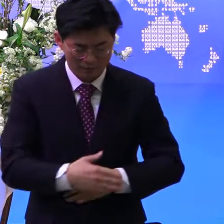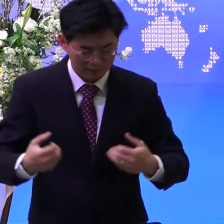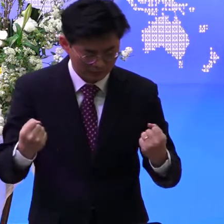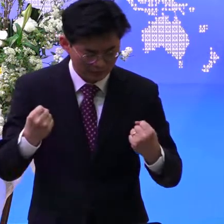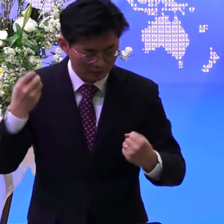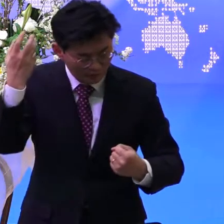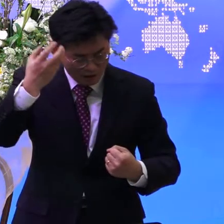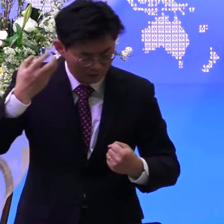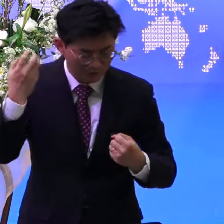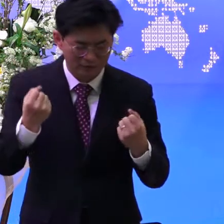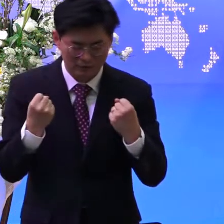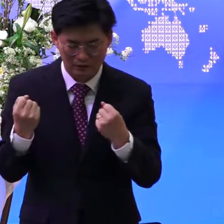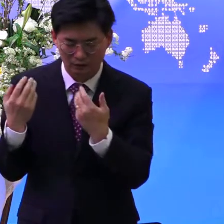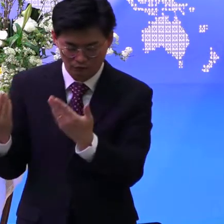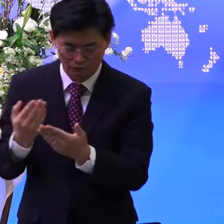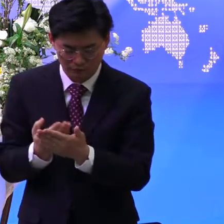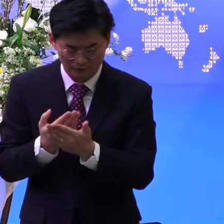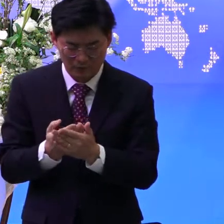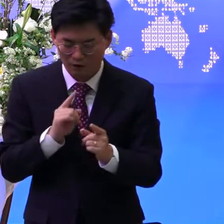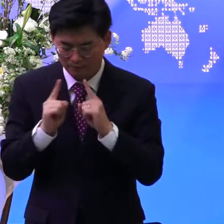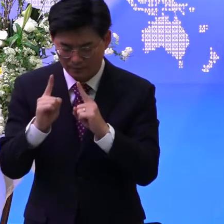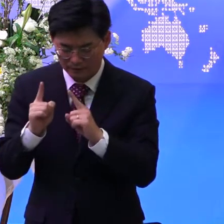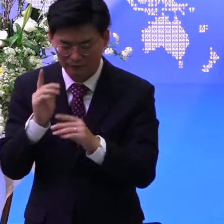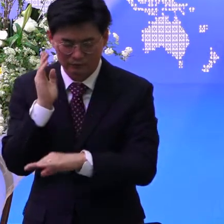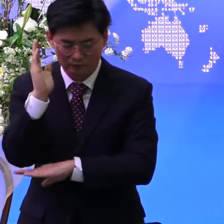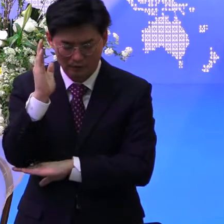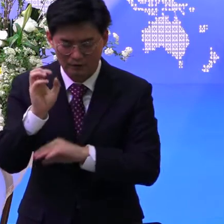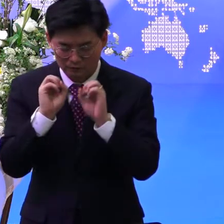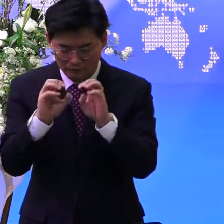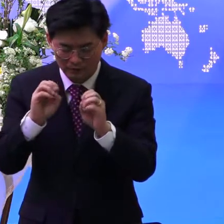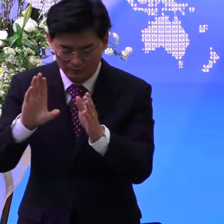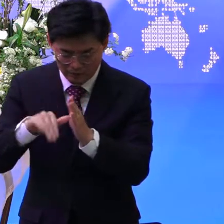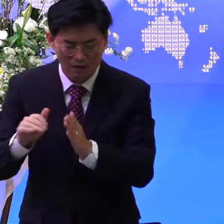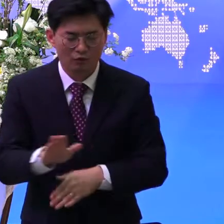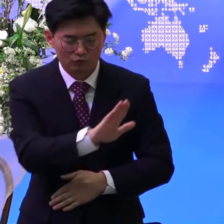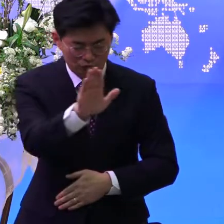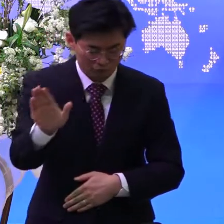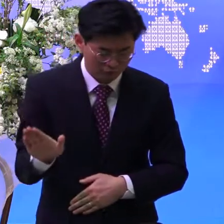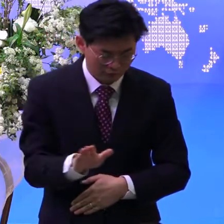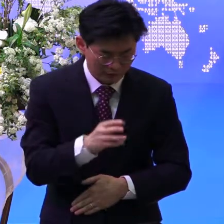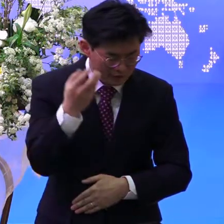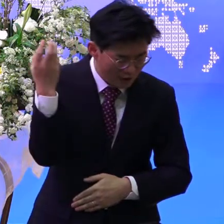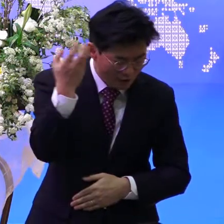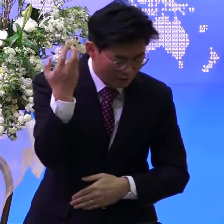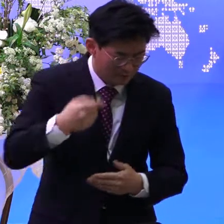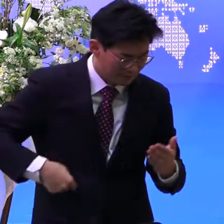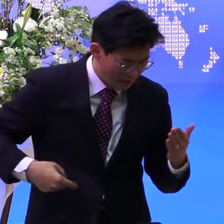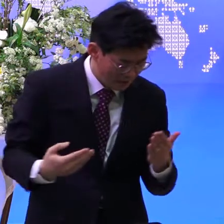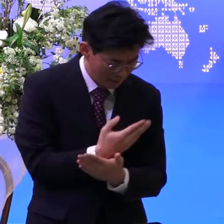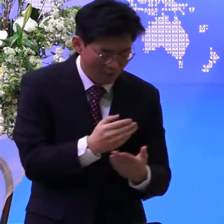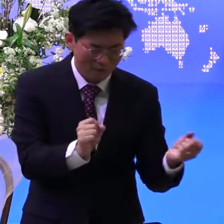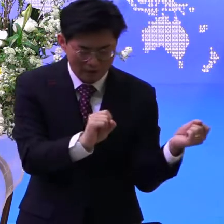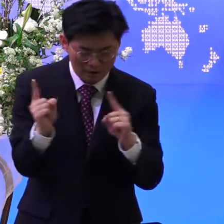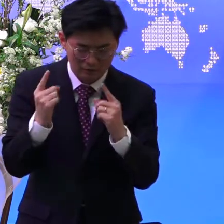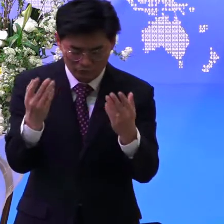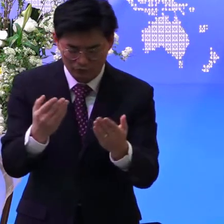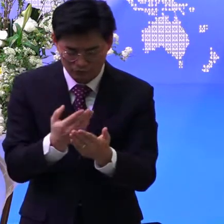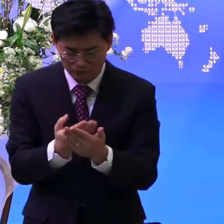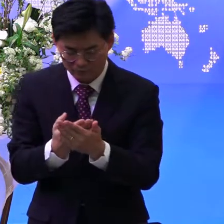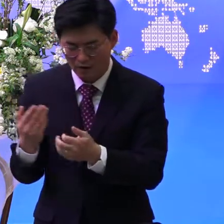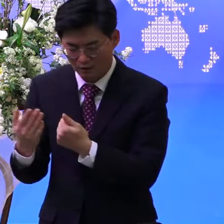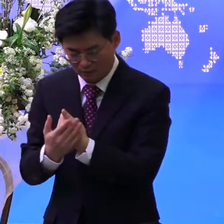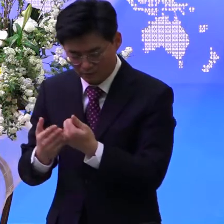하시고 변하는 말씀을 통하여 우리 영혼의 갈급함이 해결되게 하시고 기쁨으로 하나님께 마음 돌리는 은혜가 있게 하여